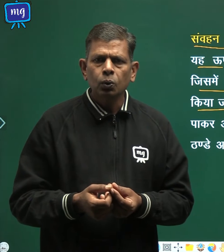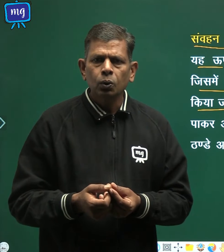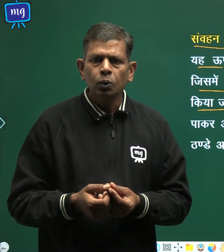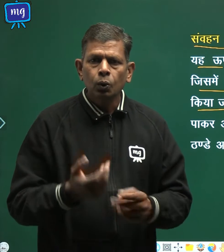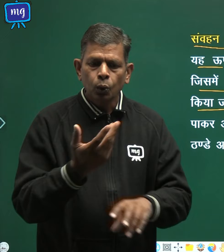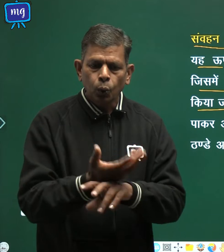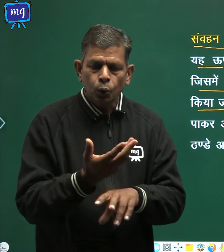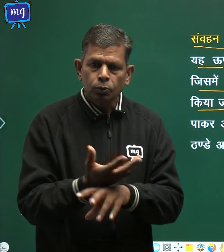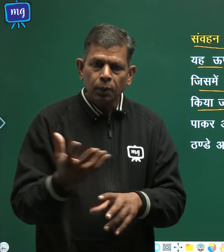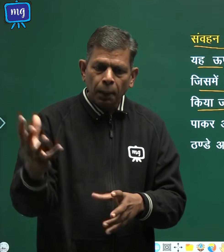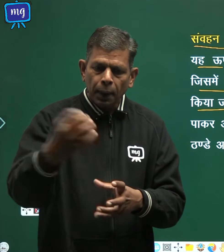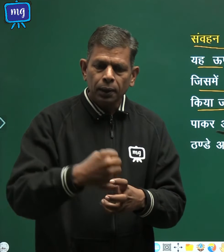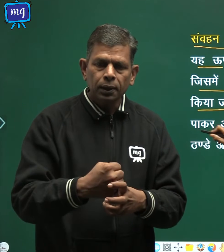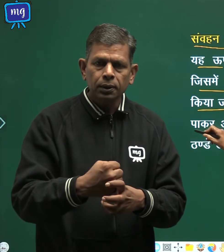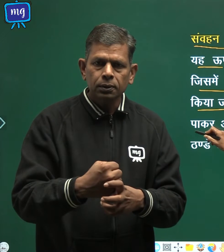ऊष्मा पाकर